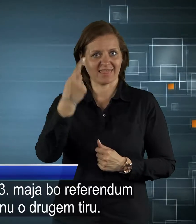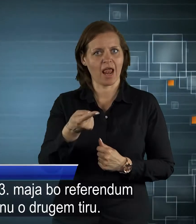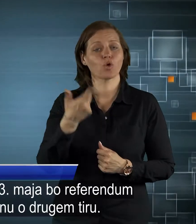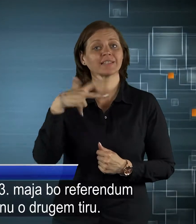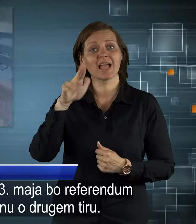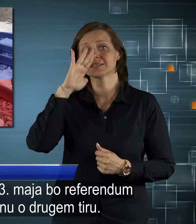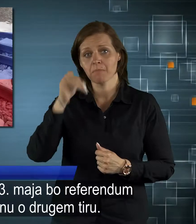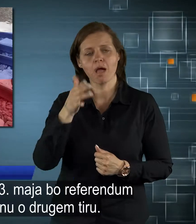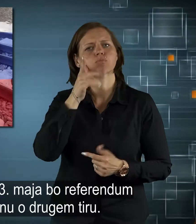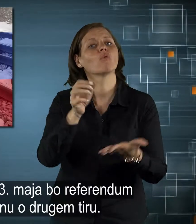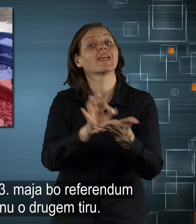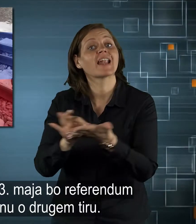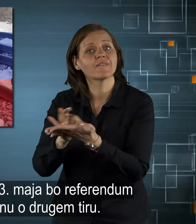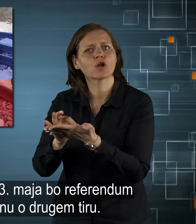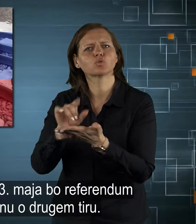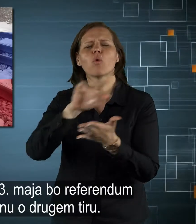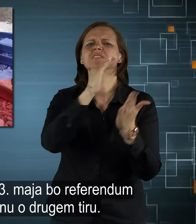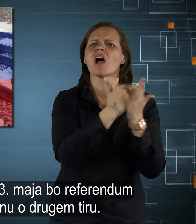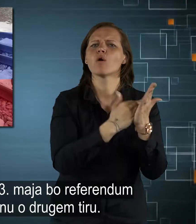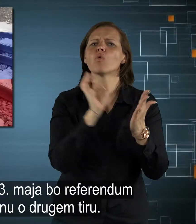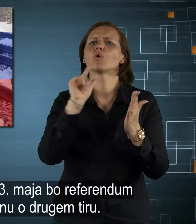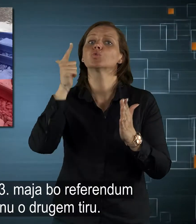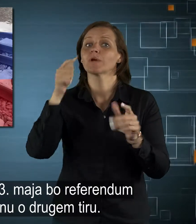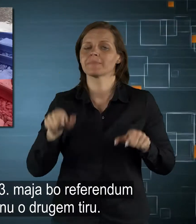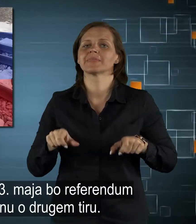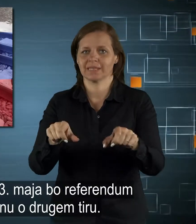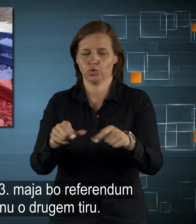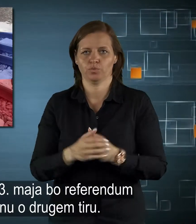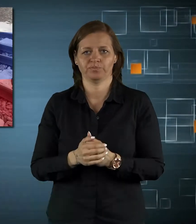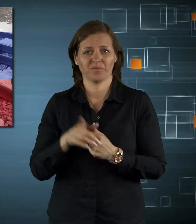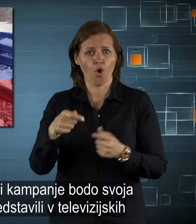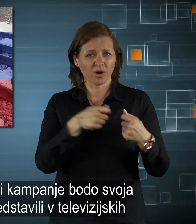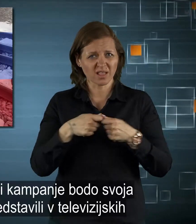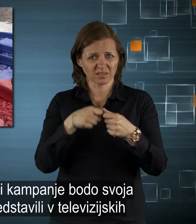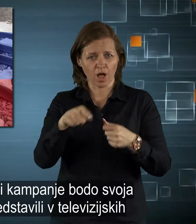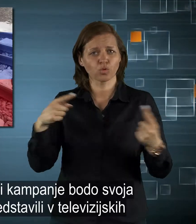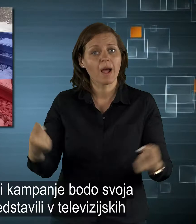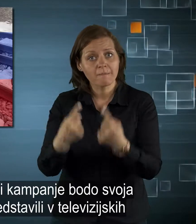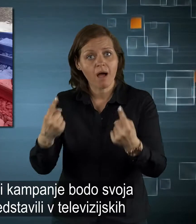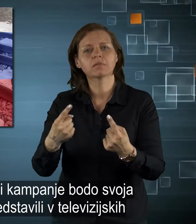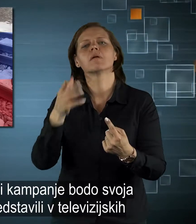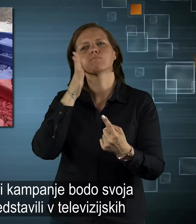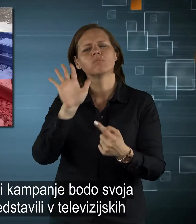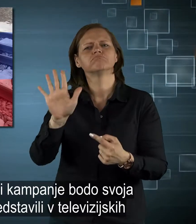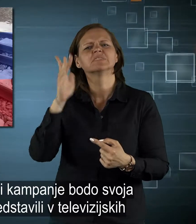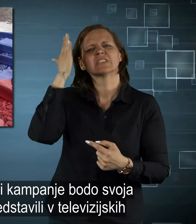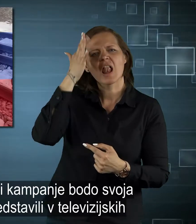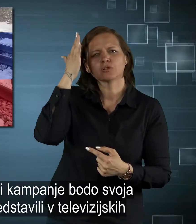V nedeljo, 13. maja, bo referendum o zakonu o drugem tiru. Organizatorji kampanje bodo svoja stališča predstavili